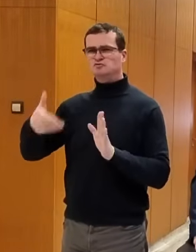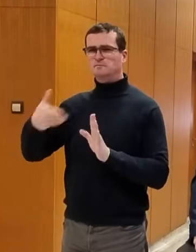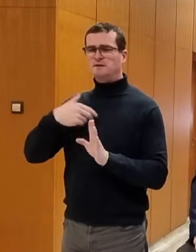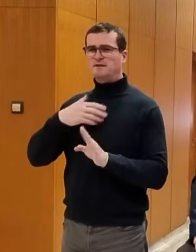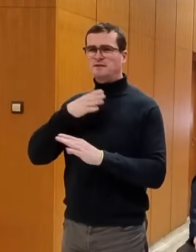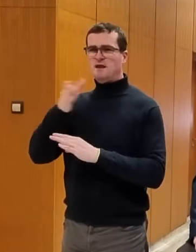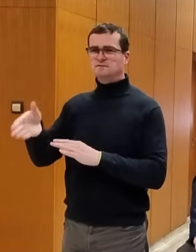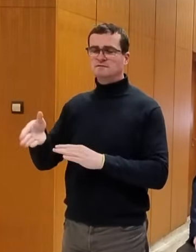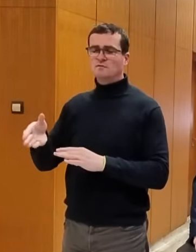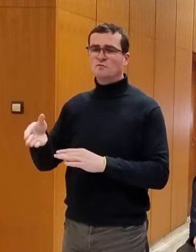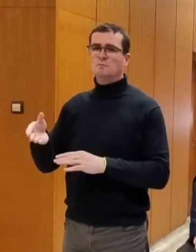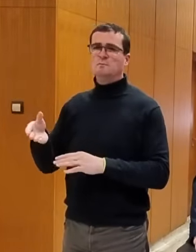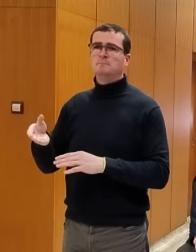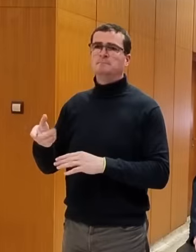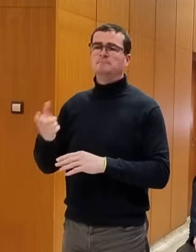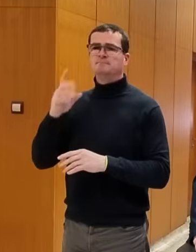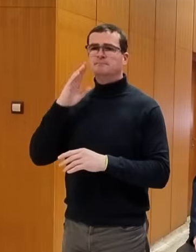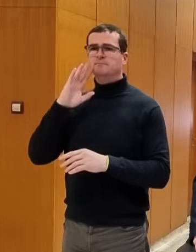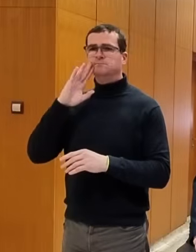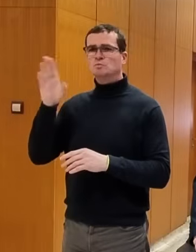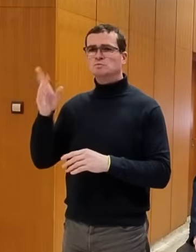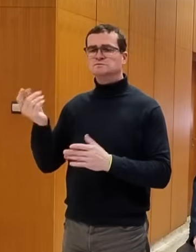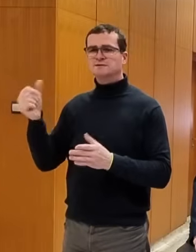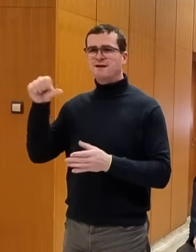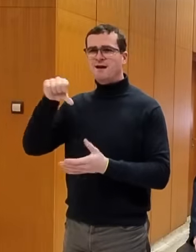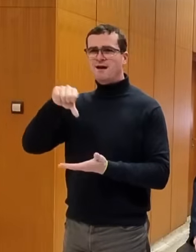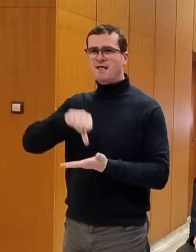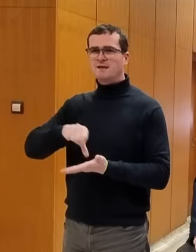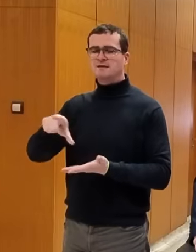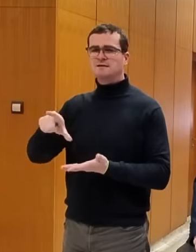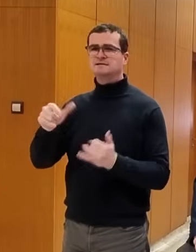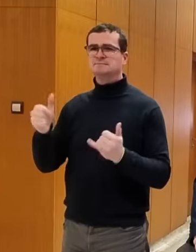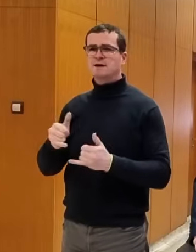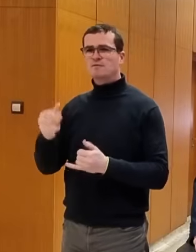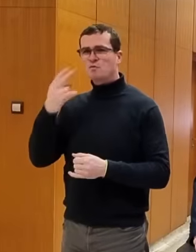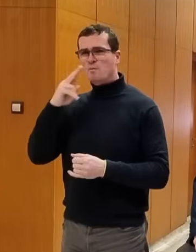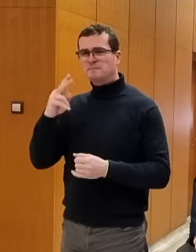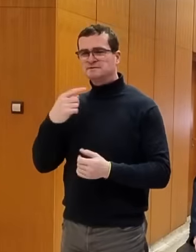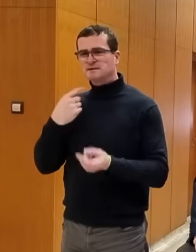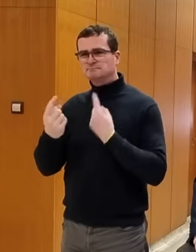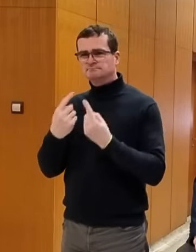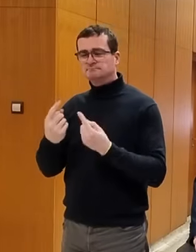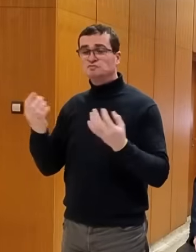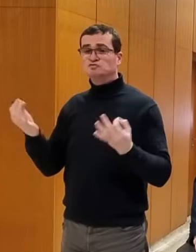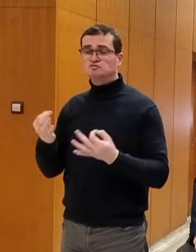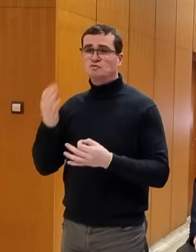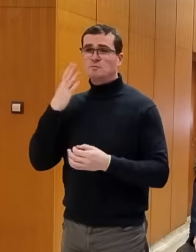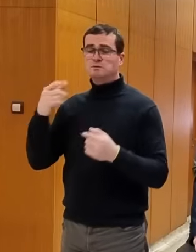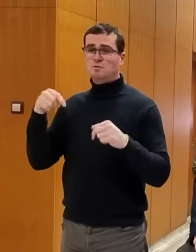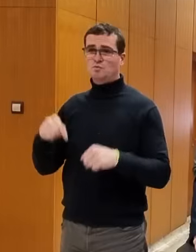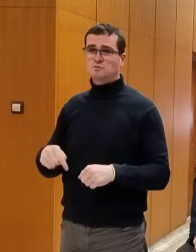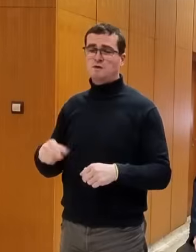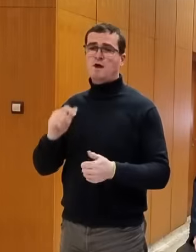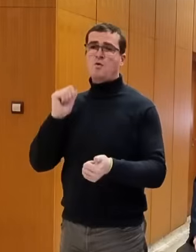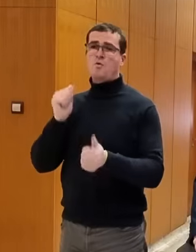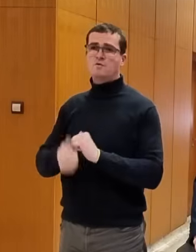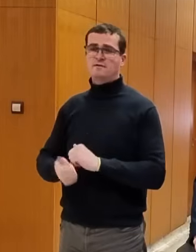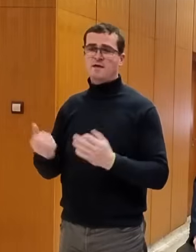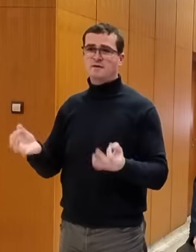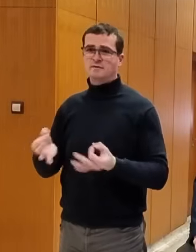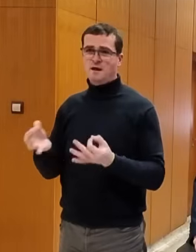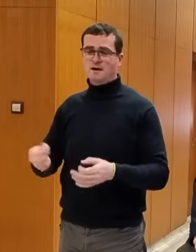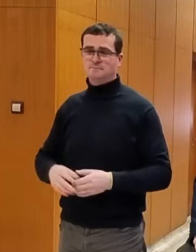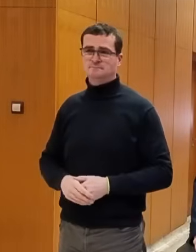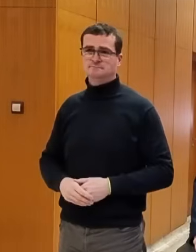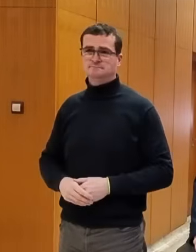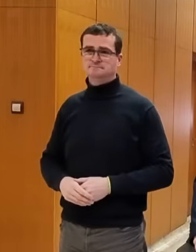našou návštevou v Bruseli s eurokomisárom pre spravodlivosť, že či nastane na Slovensku nejaký revanš.